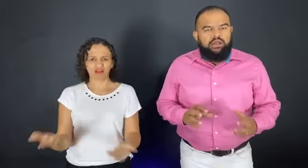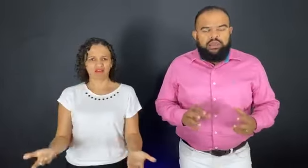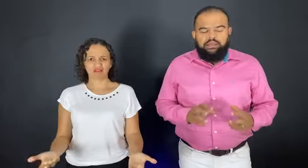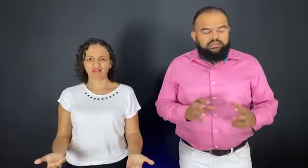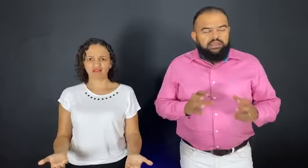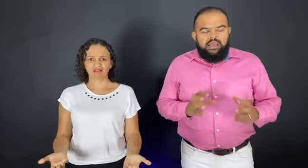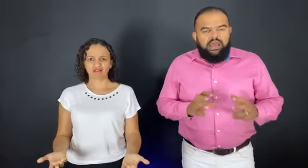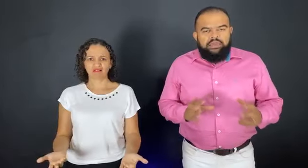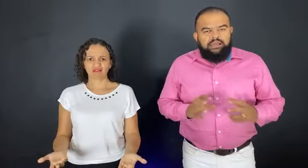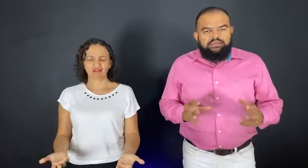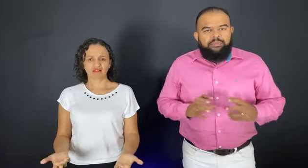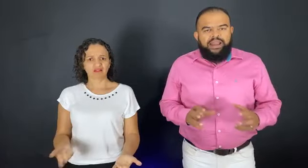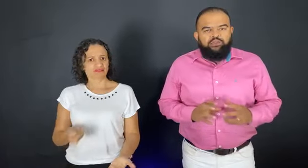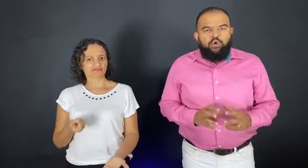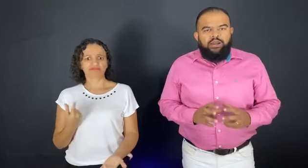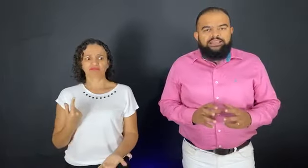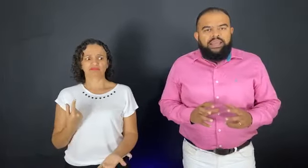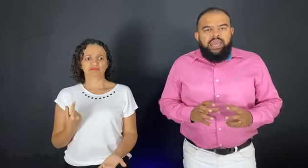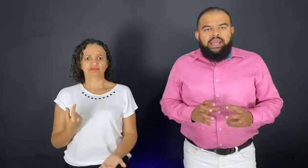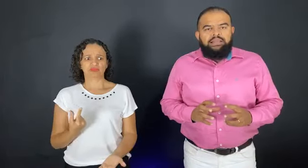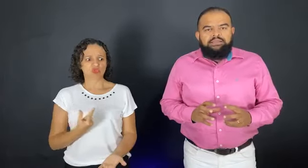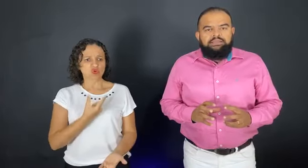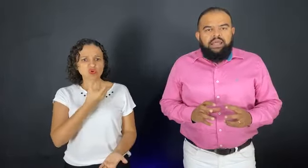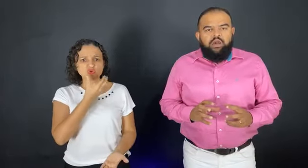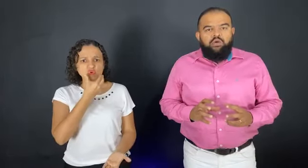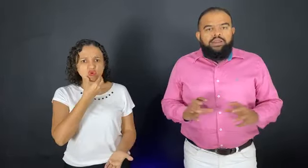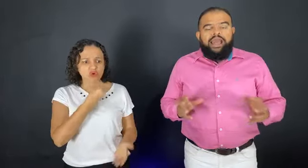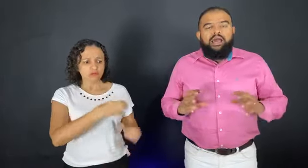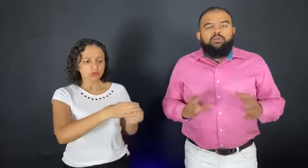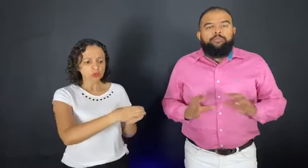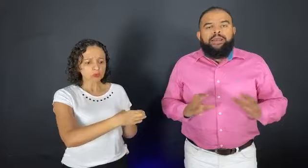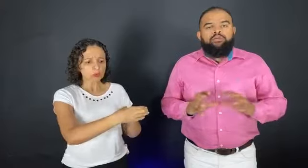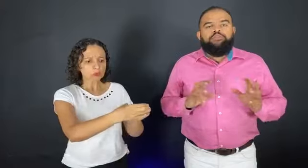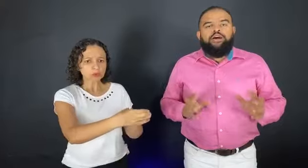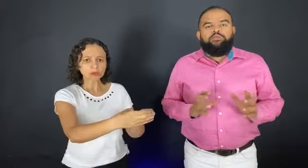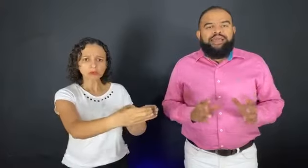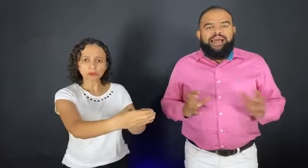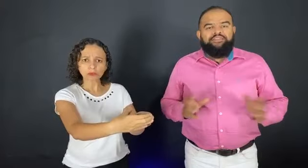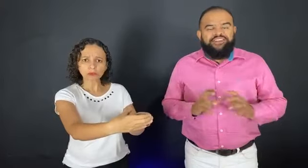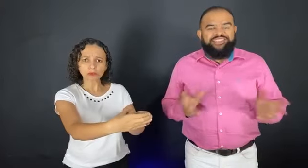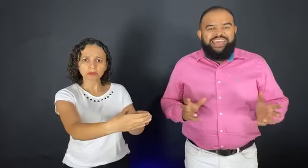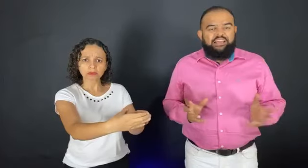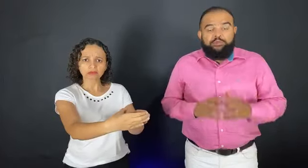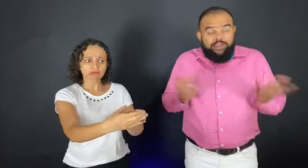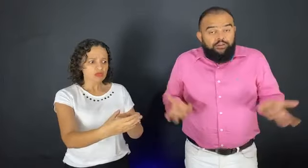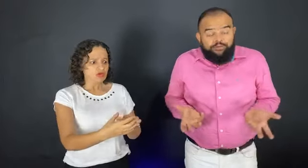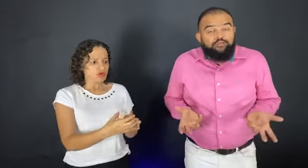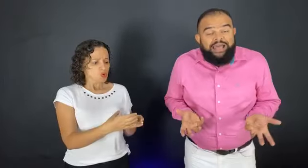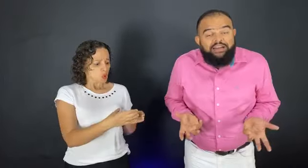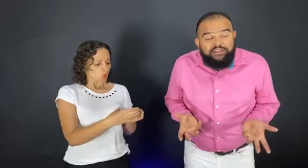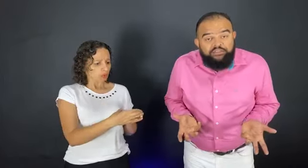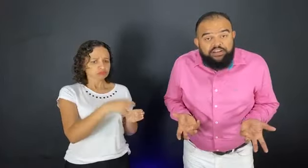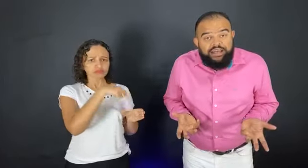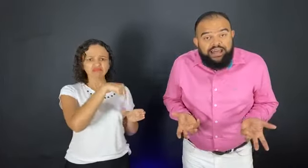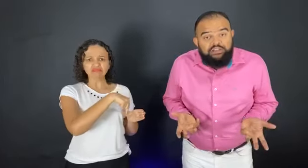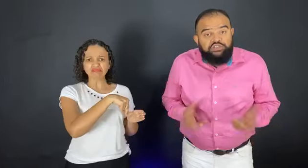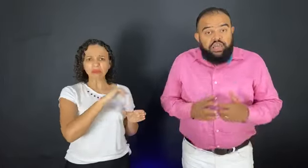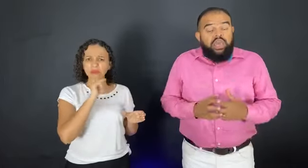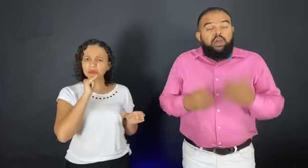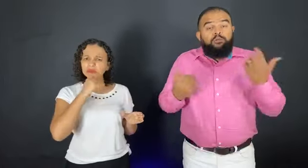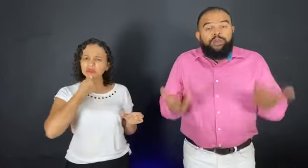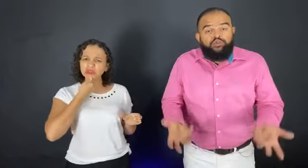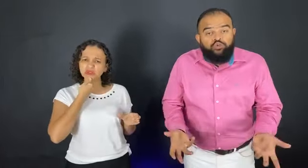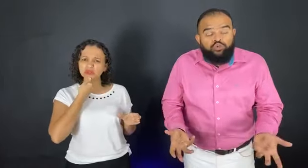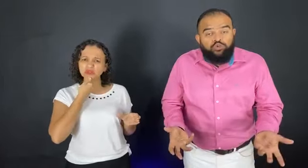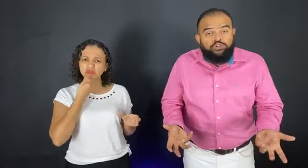que aqueles trabalhadores, eles não olharam pelo que faltava neles, porque não faltava na